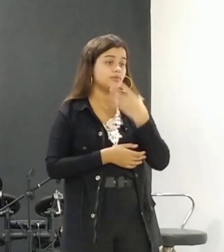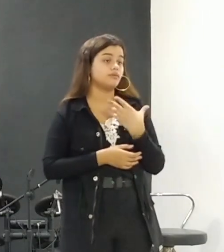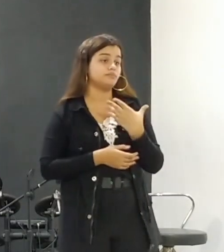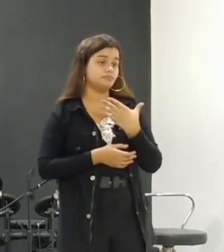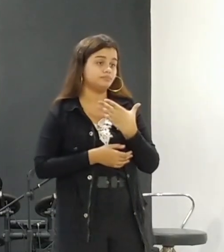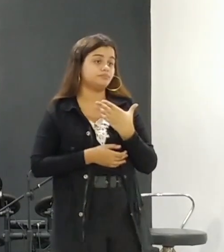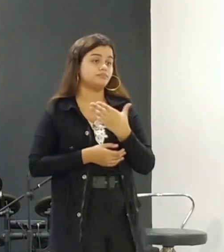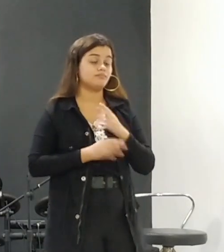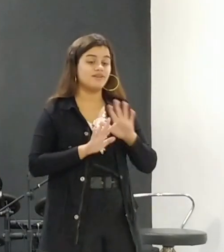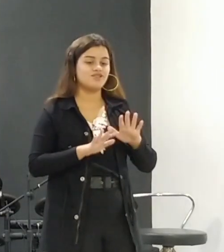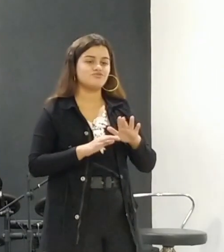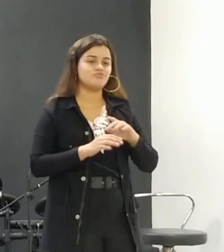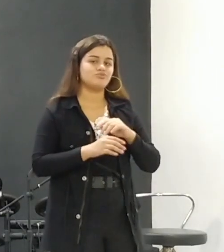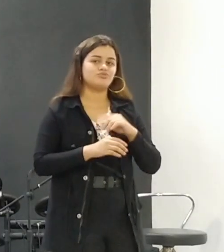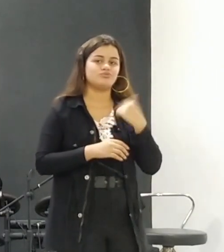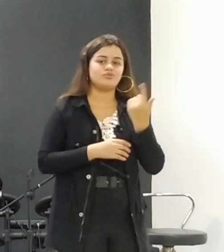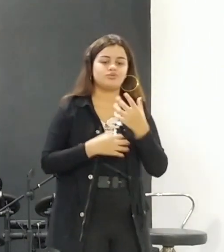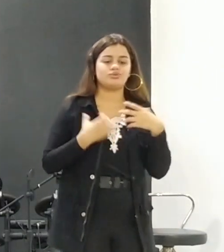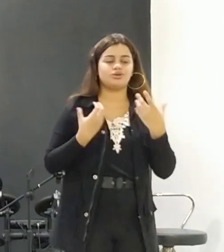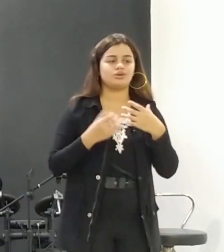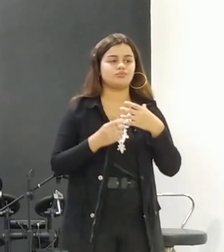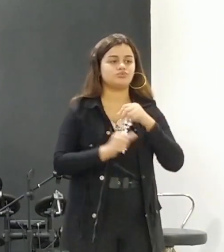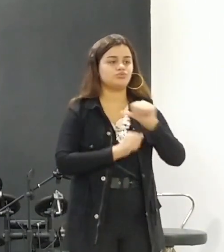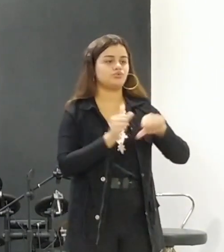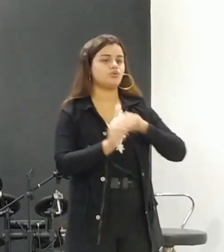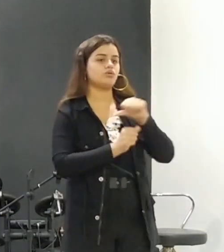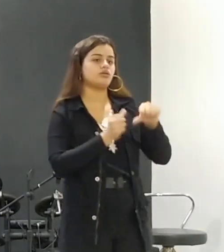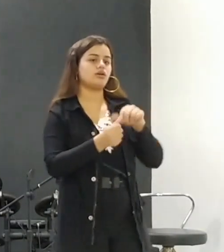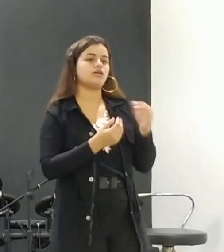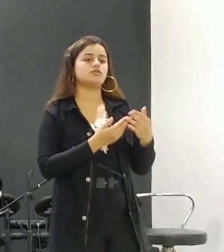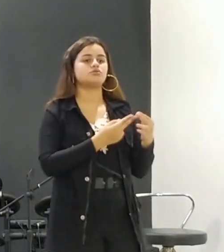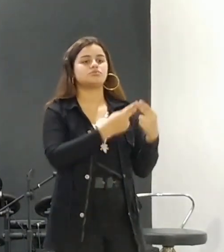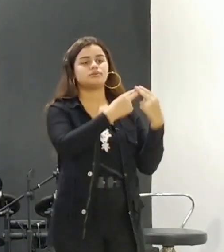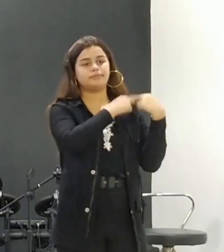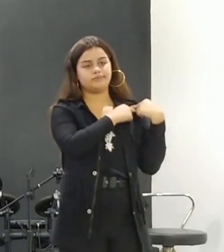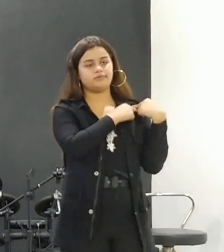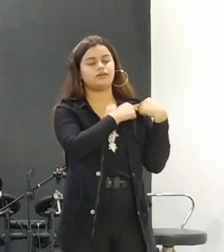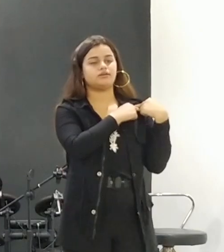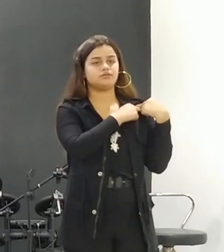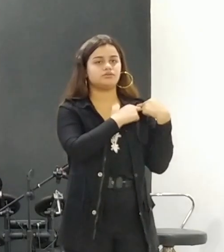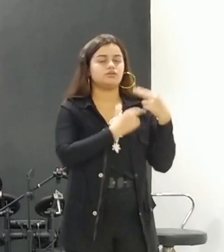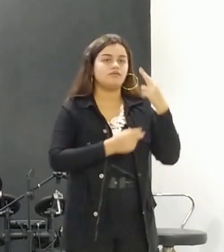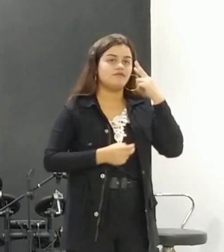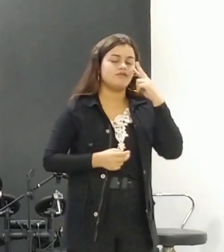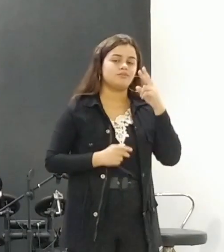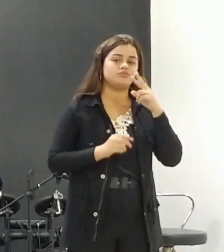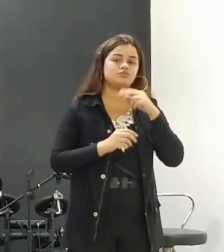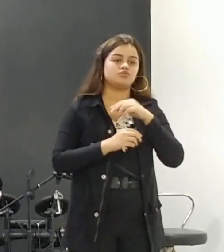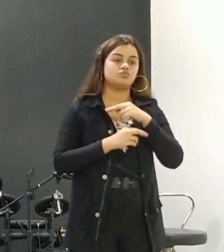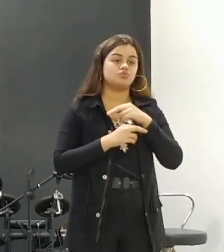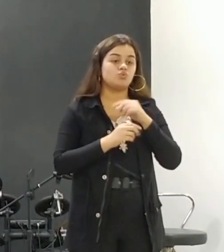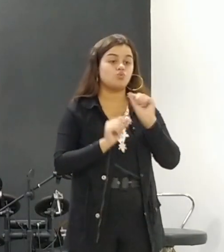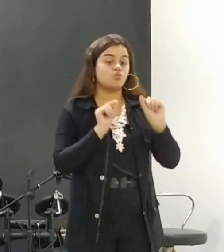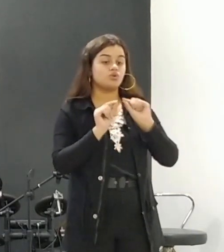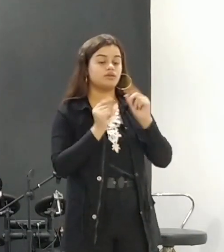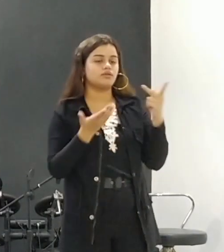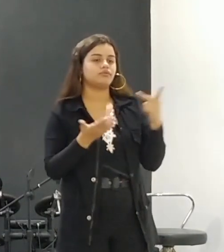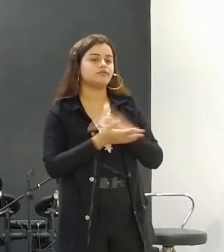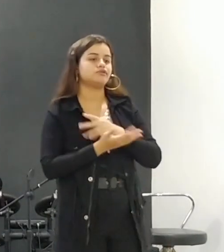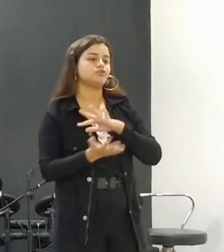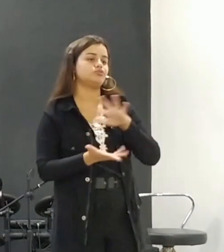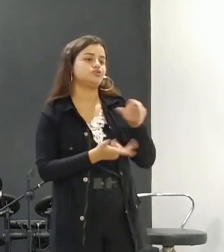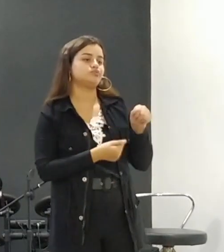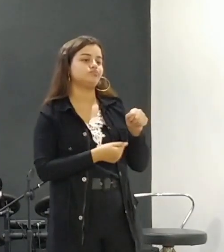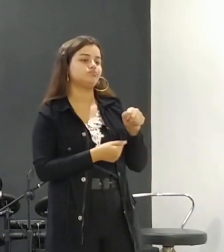gente quer inverter os papéis, quando a gente quer mudar aquilo que Deus criou, aí a gente vê o que está acontecendo nesse mundo. Está dando